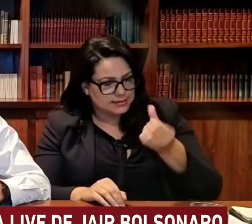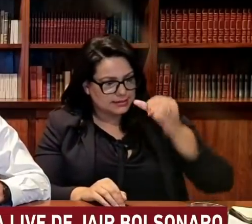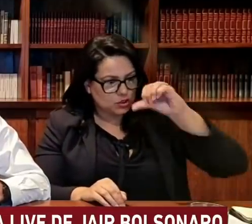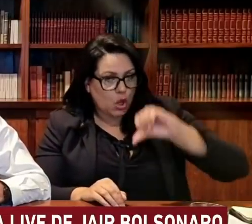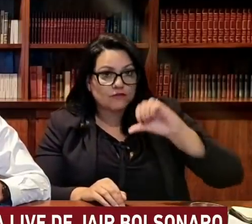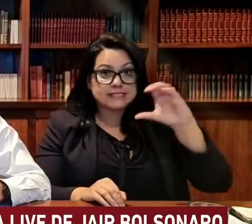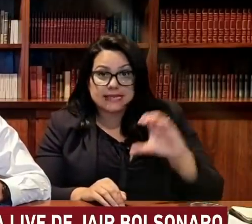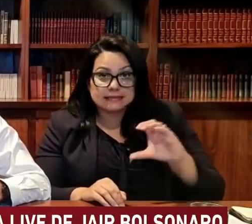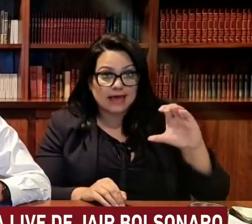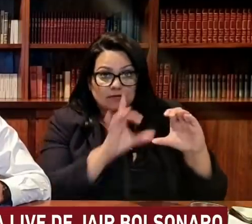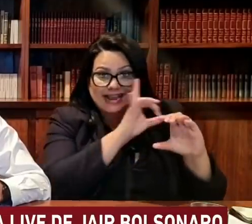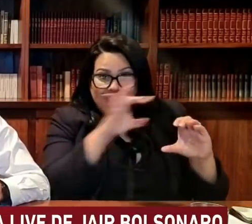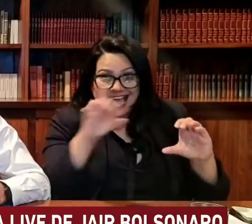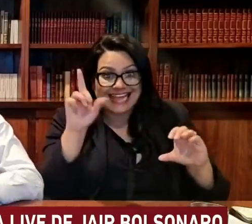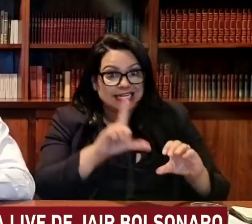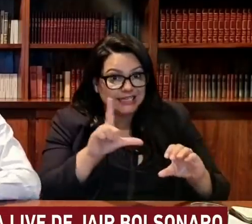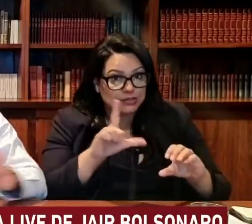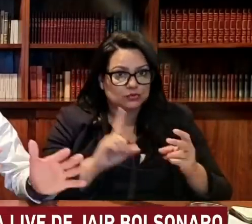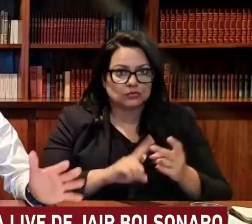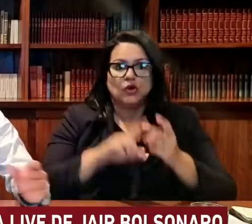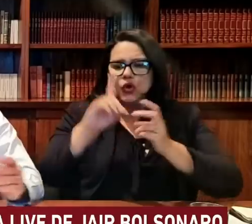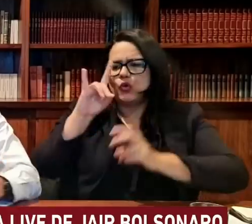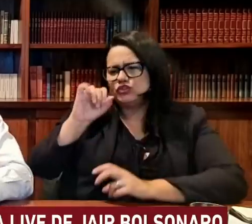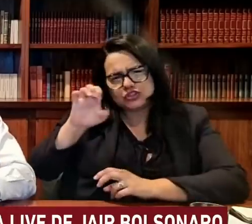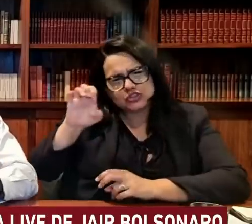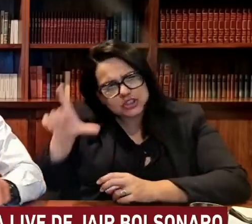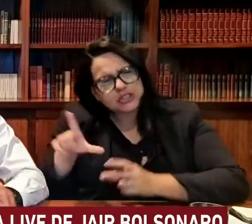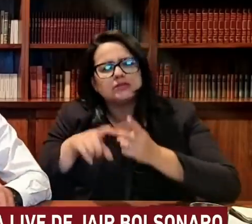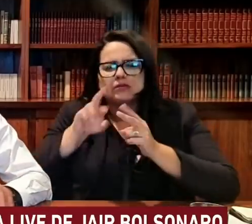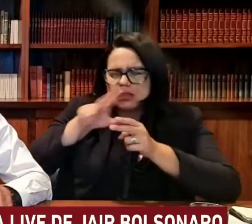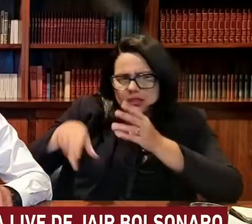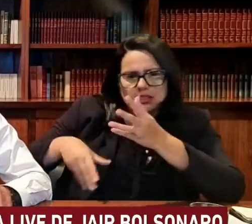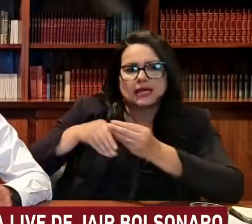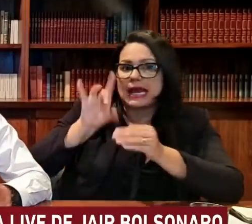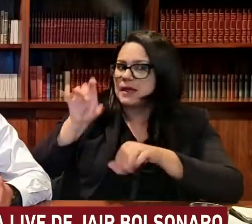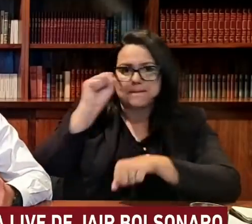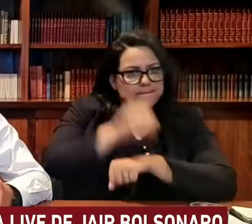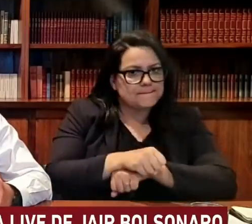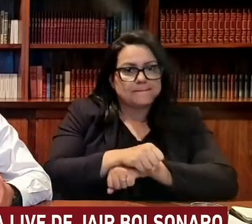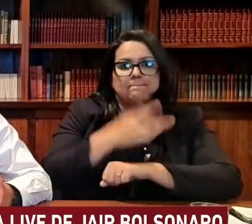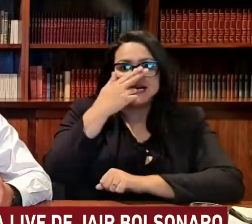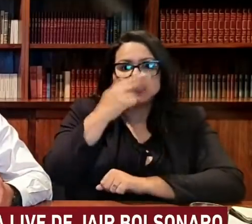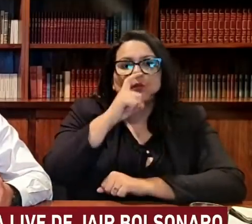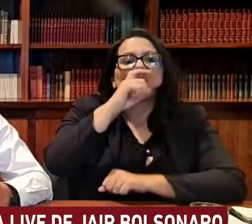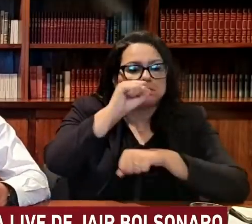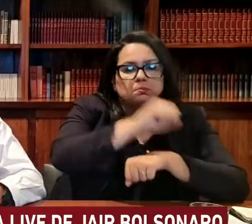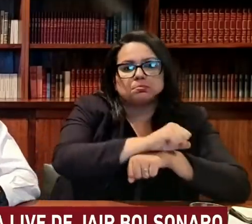em torno de 33 centavos por litro. Está congelado. Se você fizer uma conta do litro do